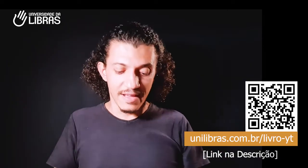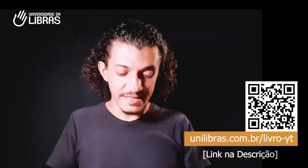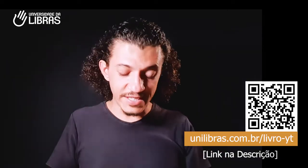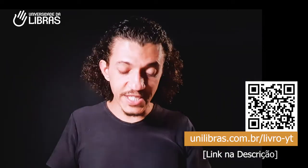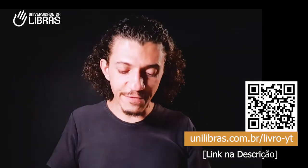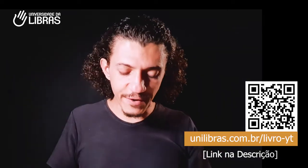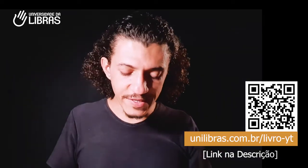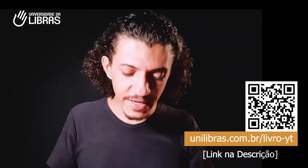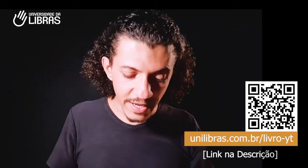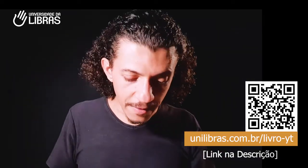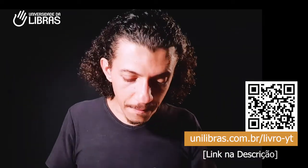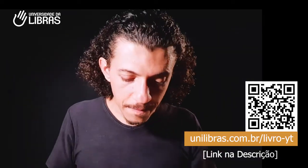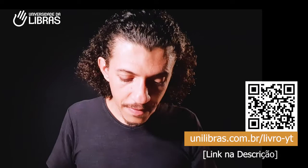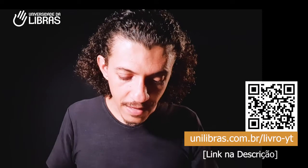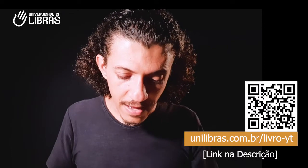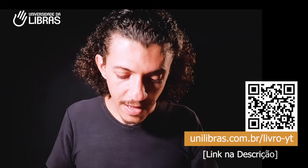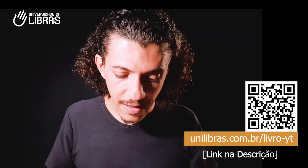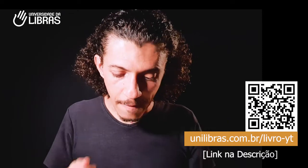E se a gente fosse um